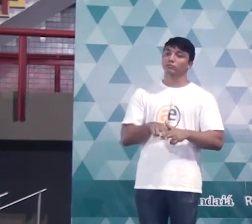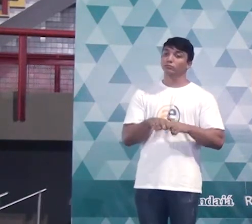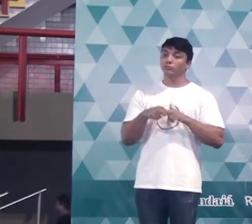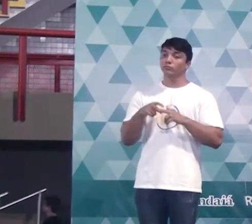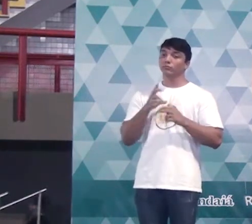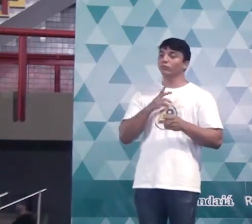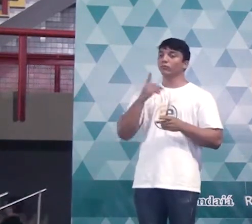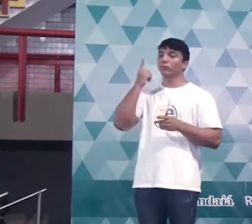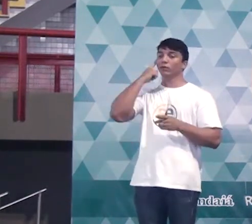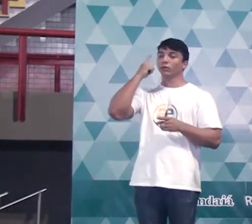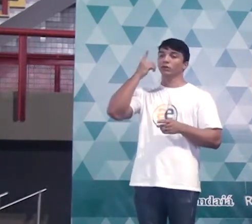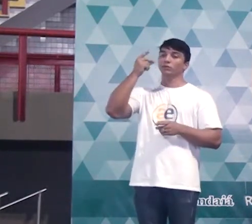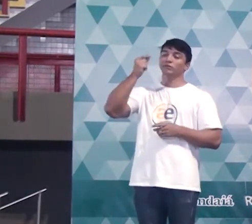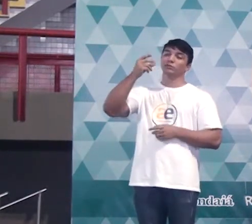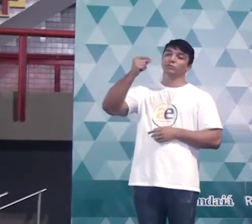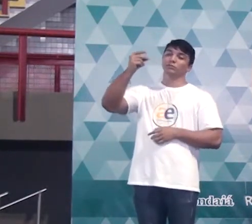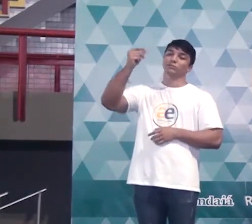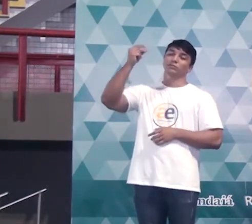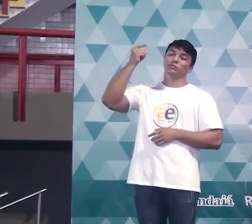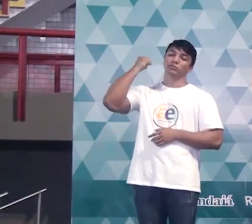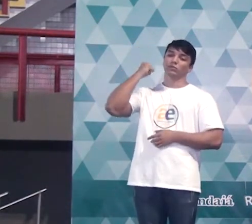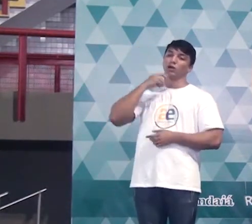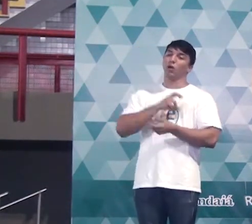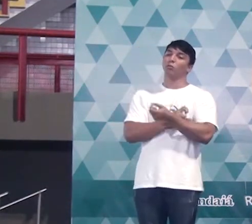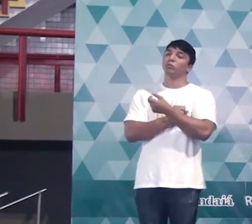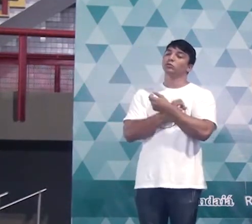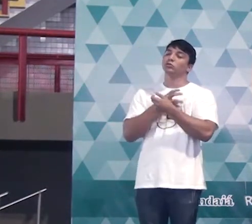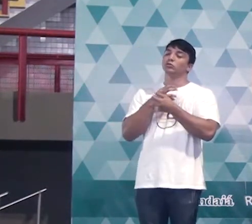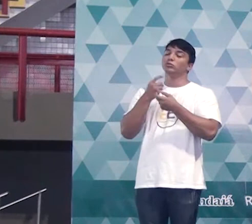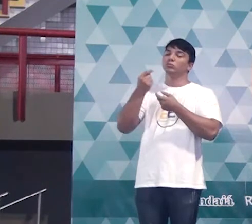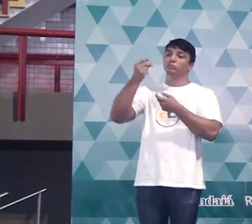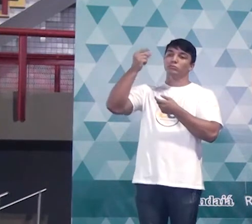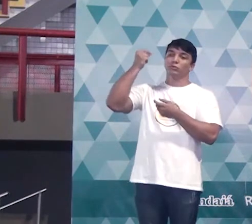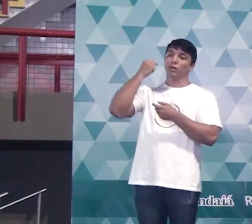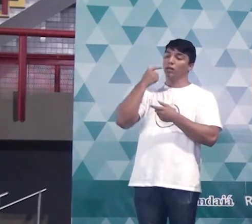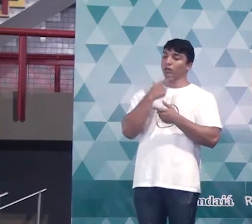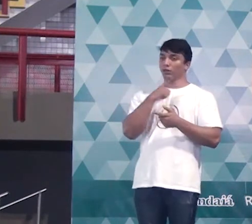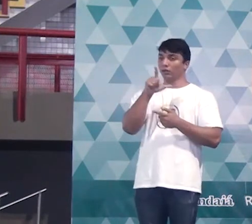entender porque lá no romantismo na literatura,